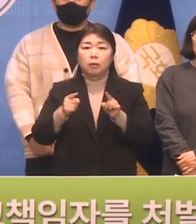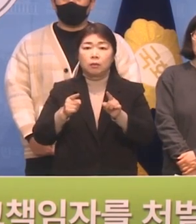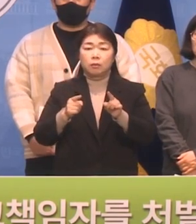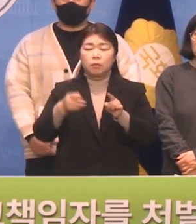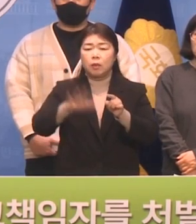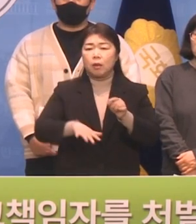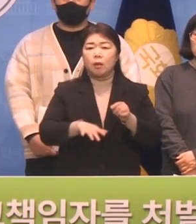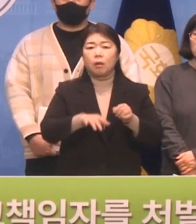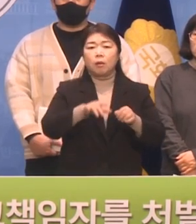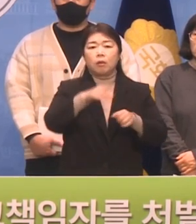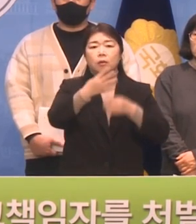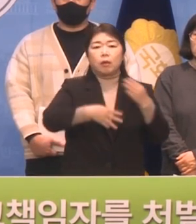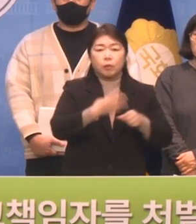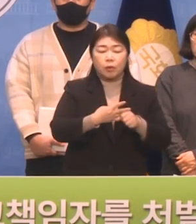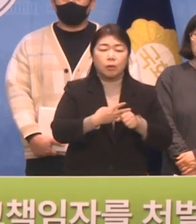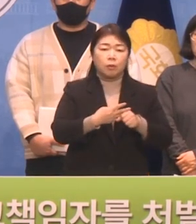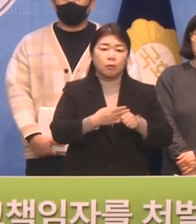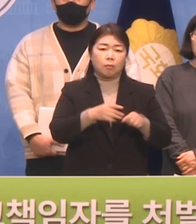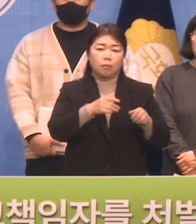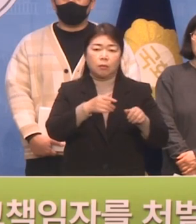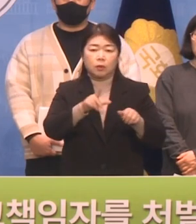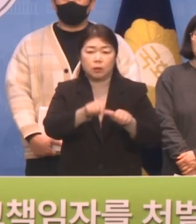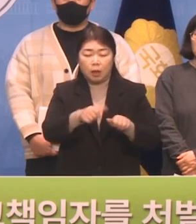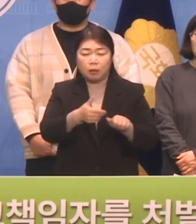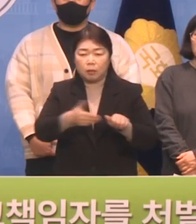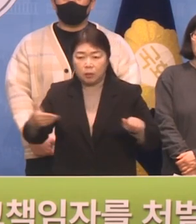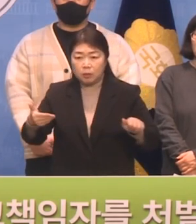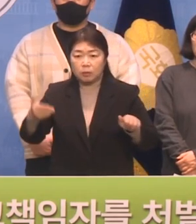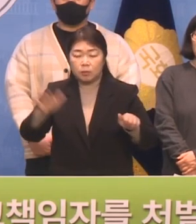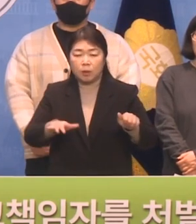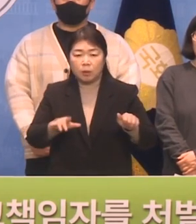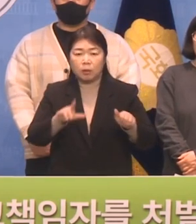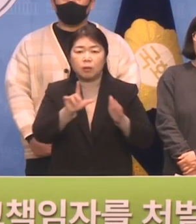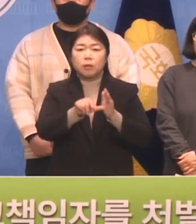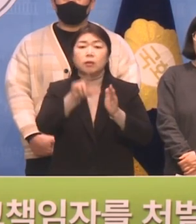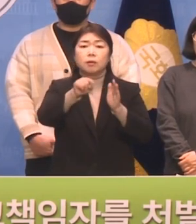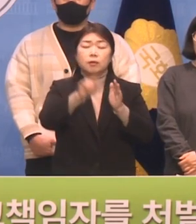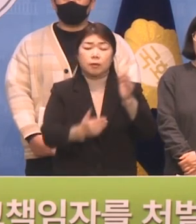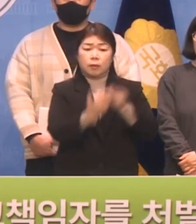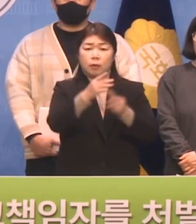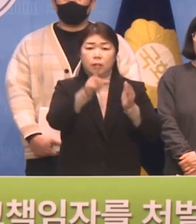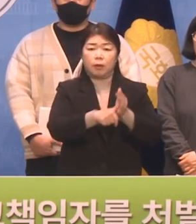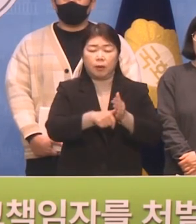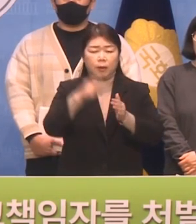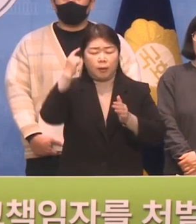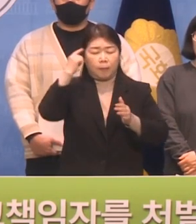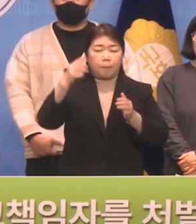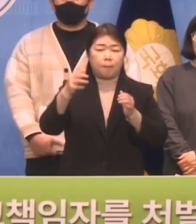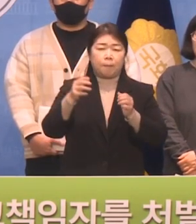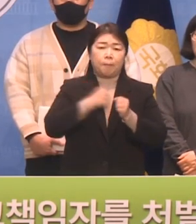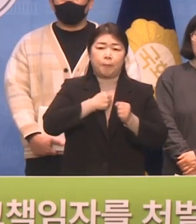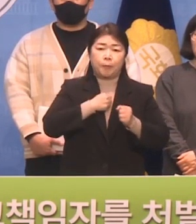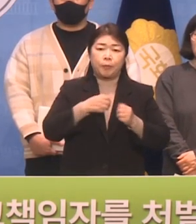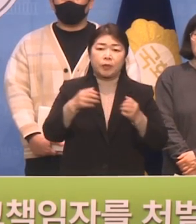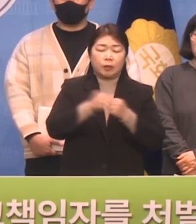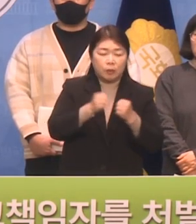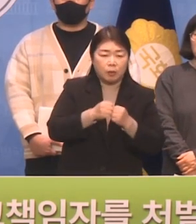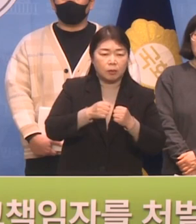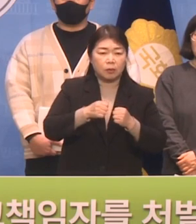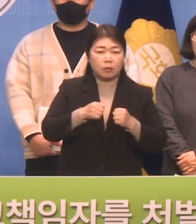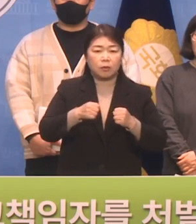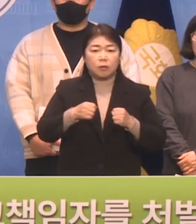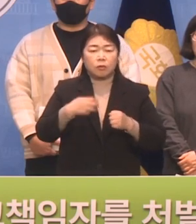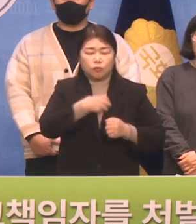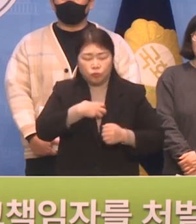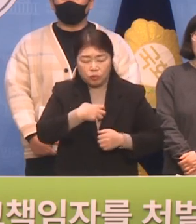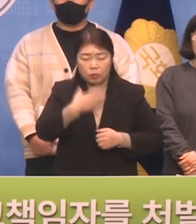있습니다. 하지만 저희는 그때의 트라우마와 PTSD로 편두통약, 신경안정제, 항우울제, 수면제